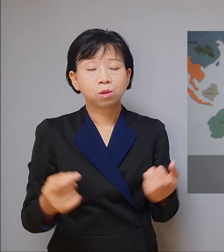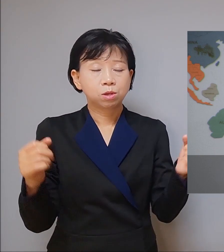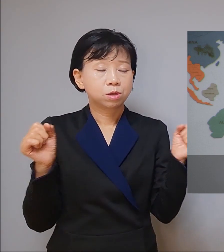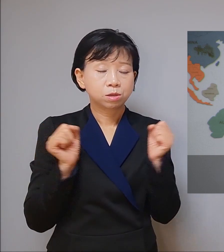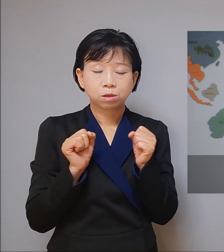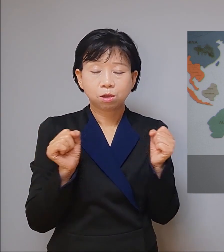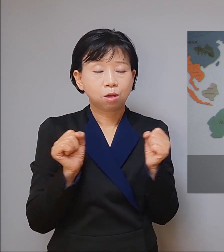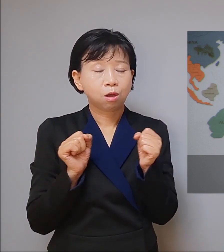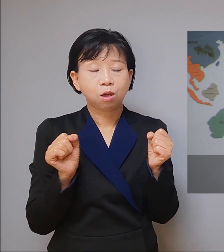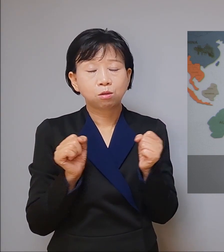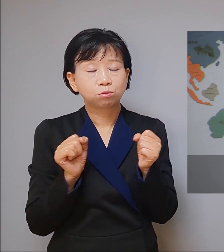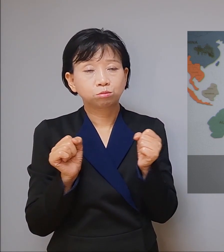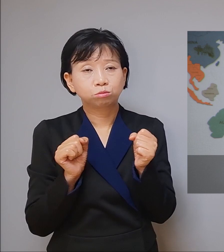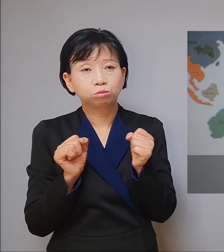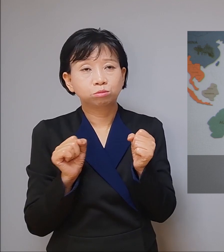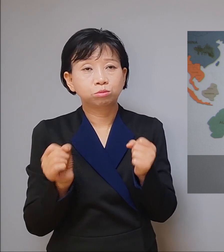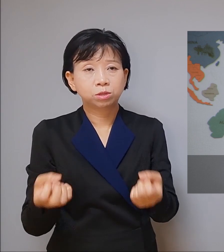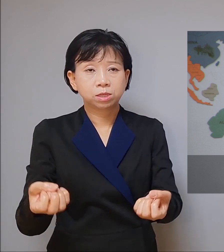오고